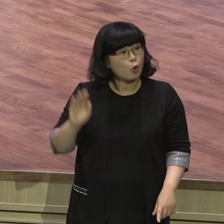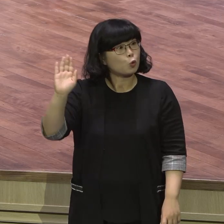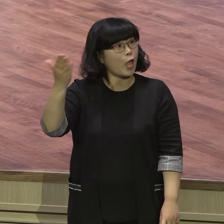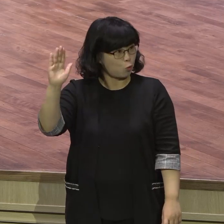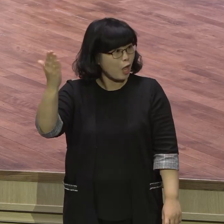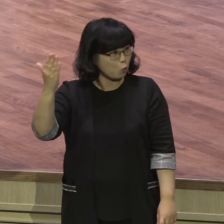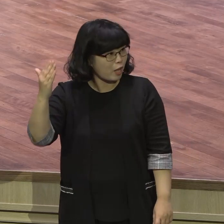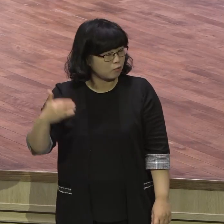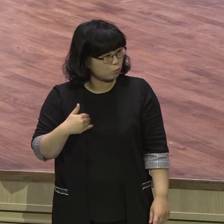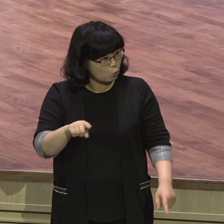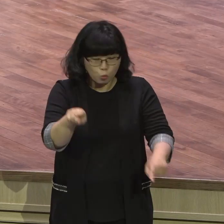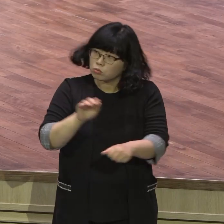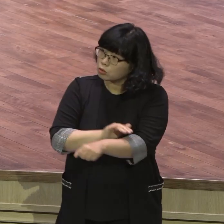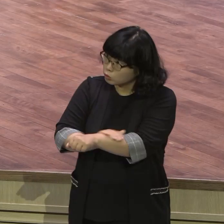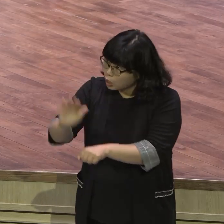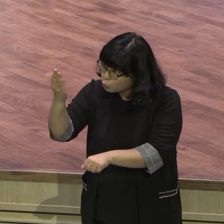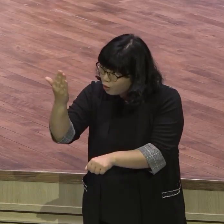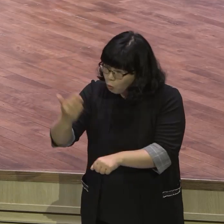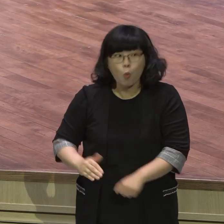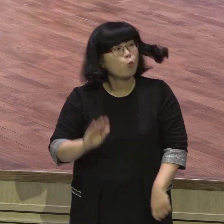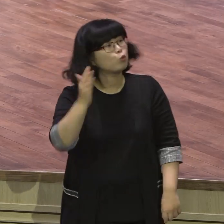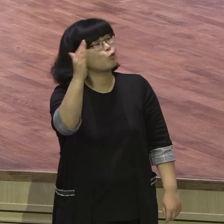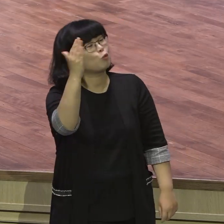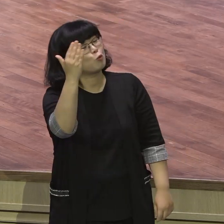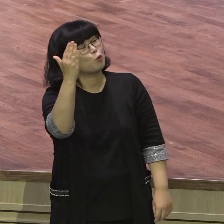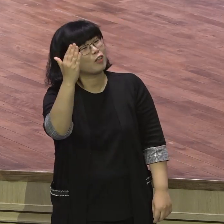잘 돼지 돼지 그거 똑같은 말의 바람이